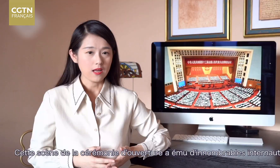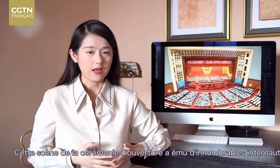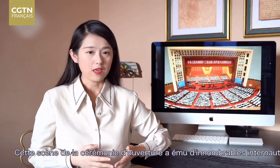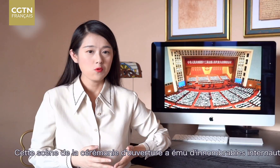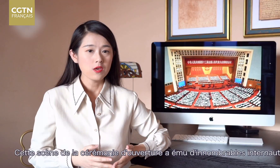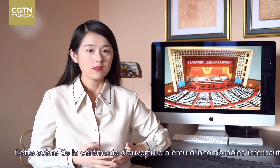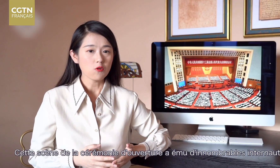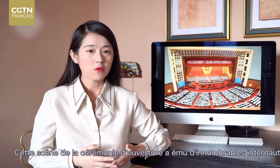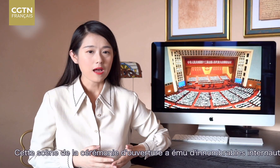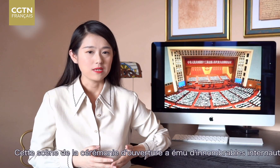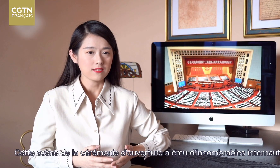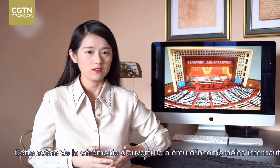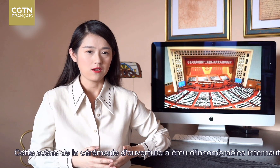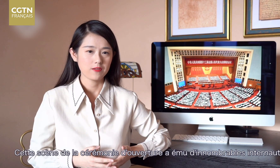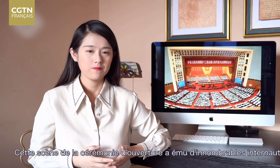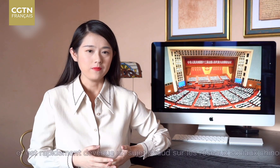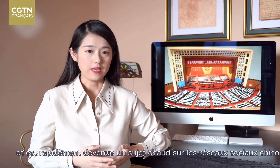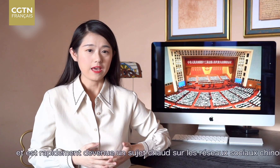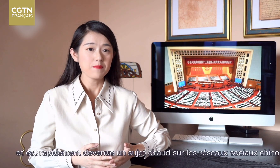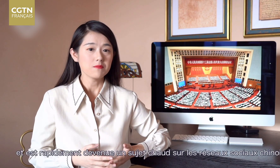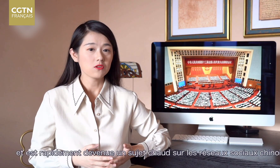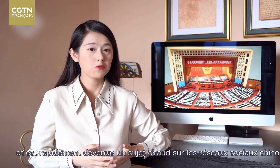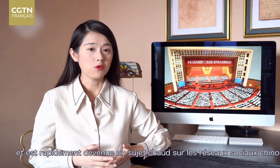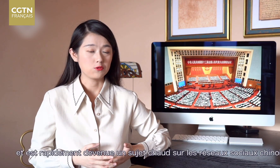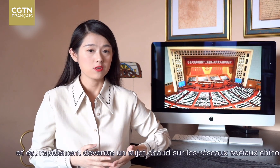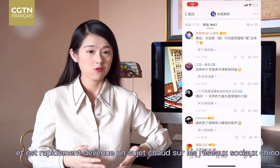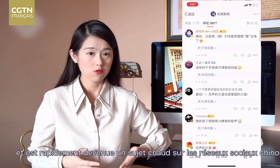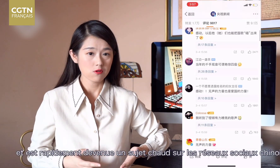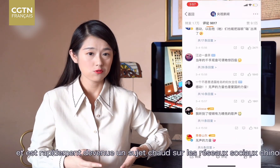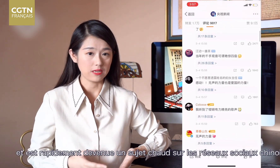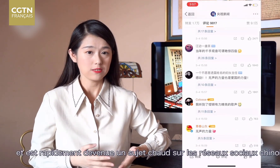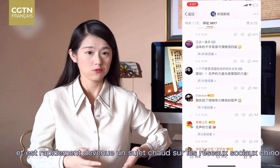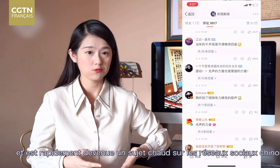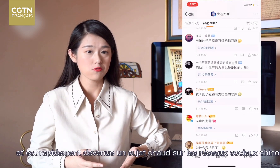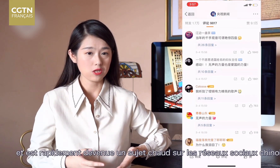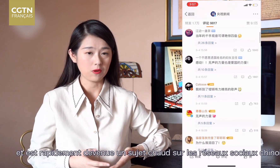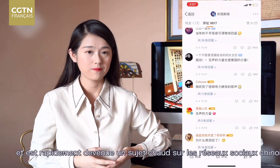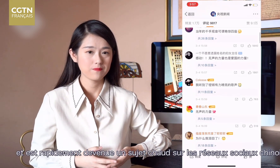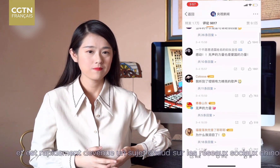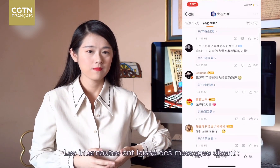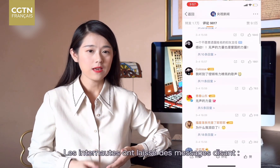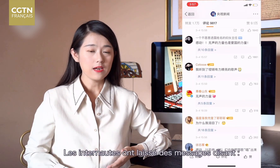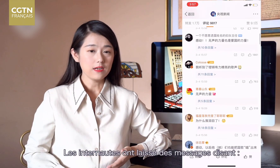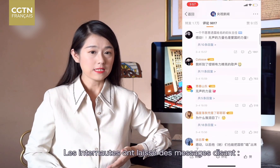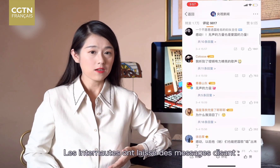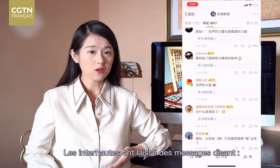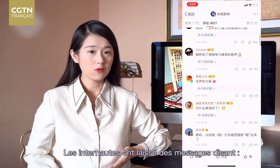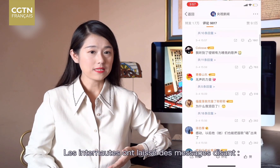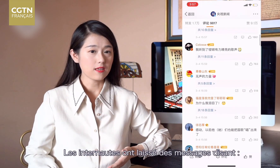a ému d'innombrables internautes et est rapidement devenue un sujet chaud sur les réseaux sociaux chinois. Les internautes ont laissé des